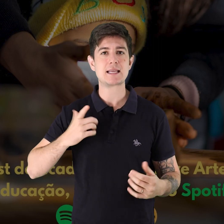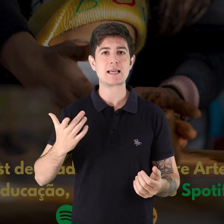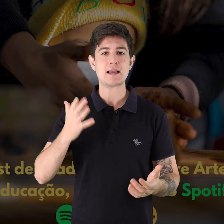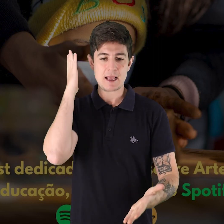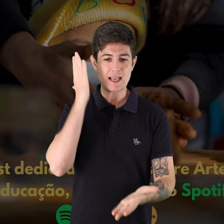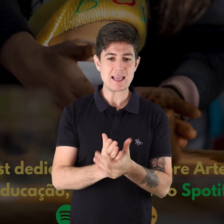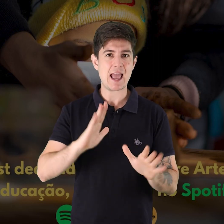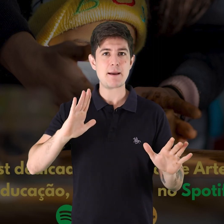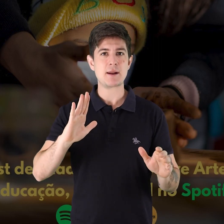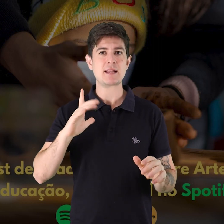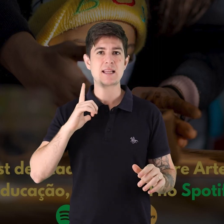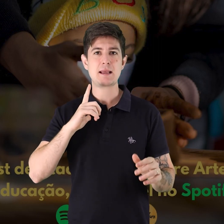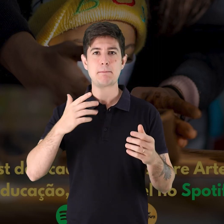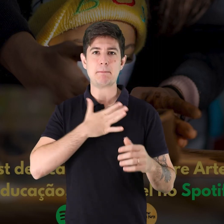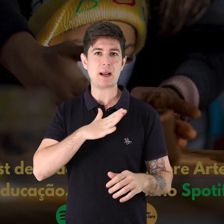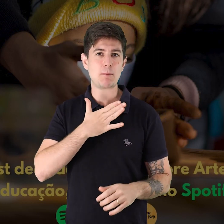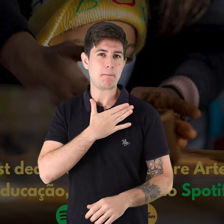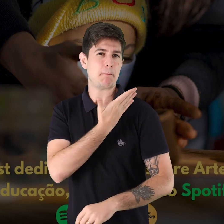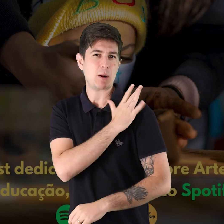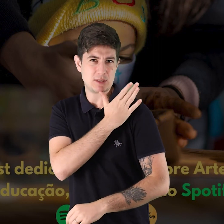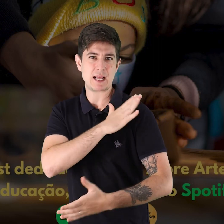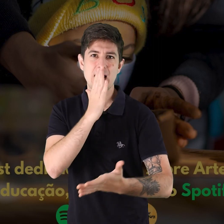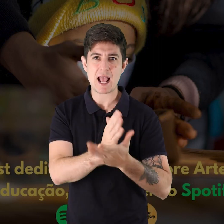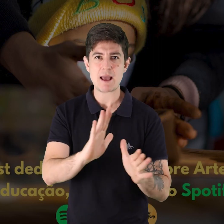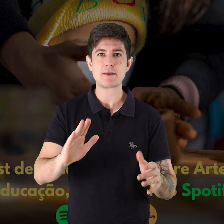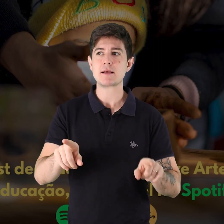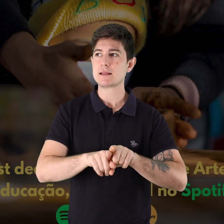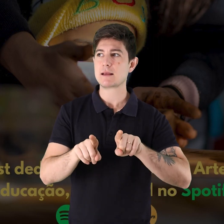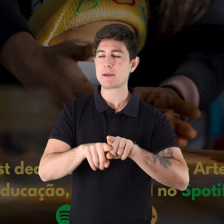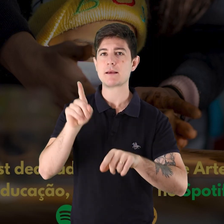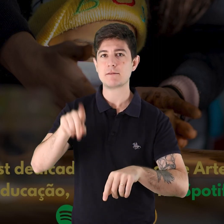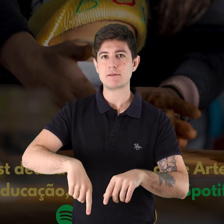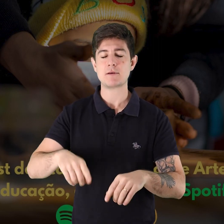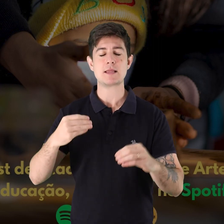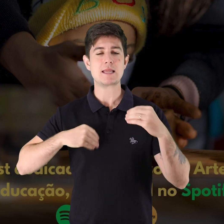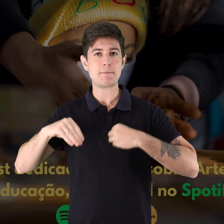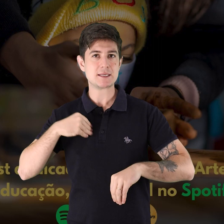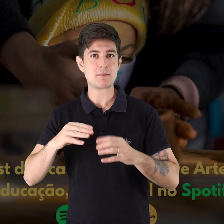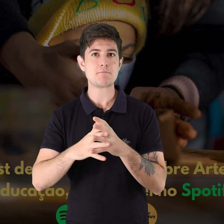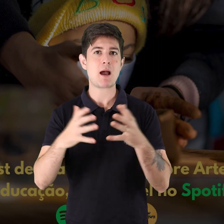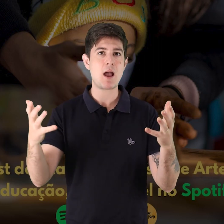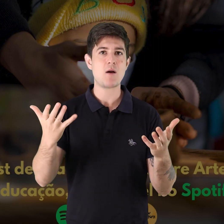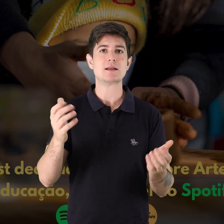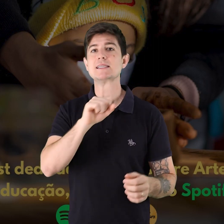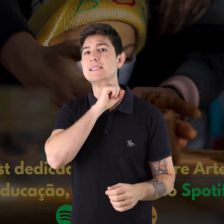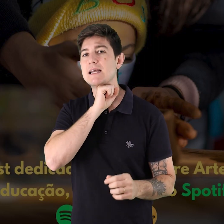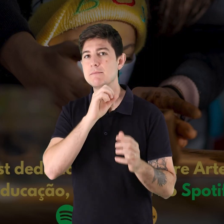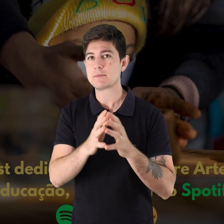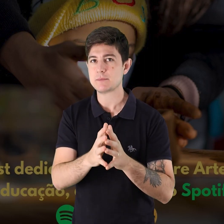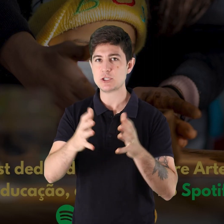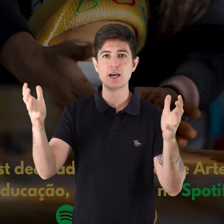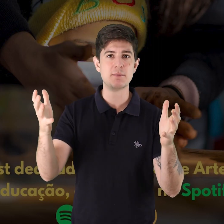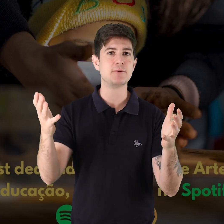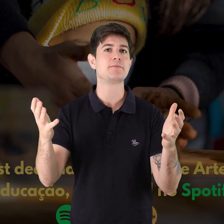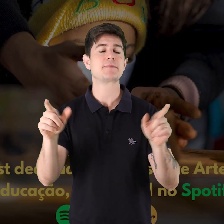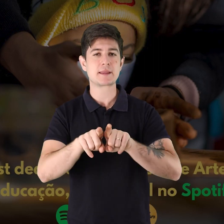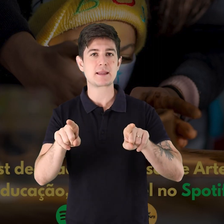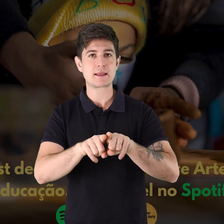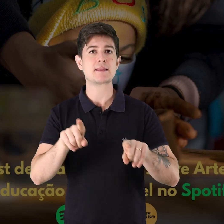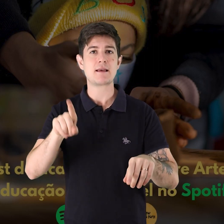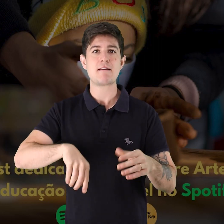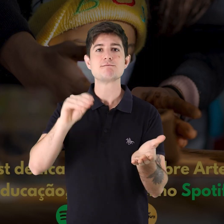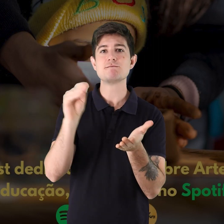acesso à liberdade, à quebra de tabus. No entanto, é a geração com maior índice de depressão, com maior índice de estresse, com maior